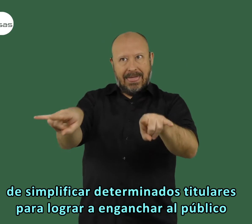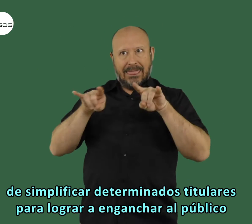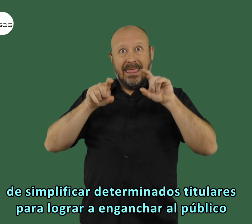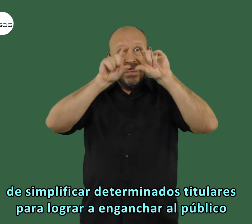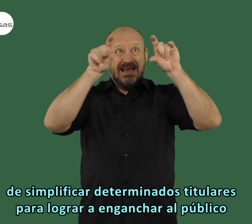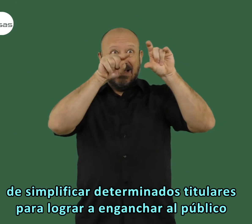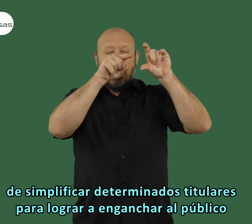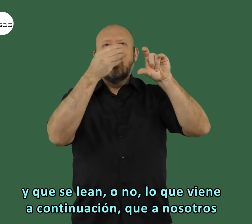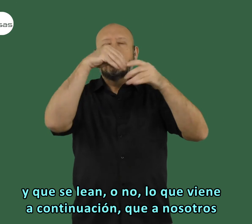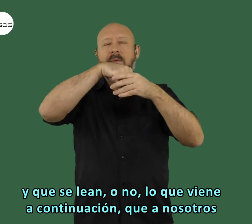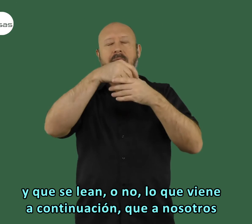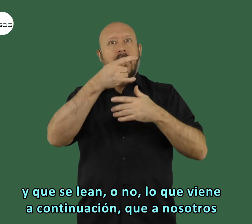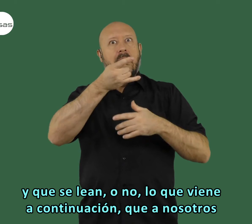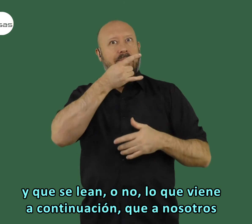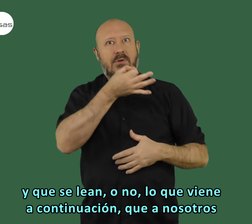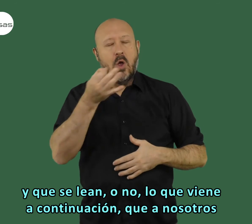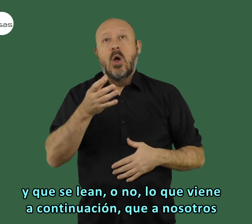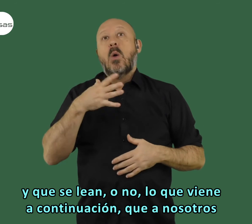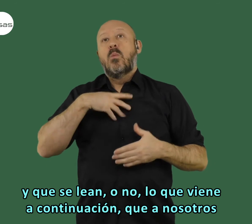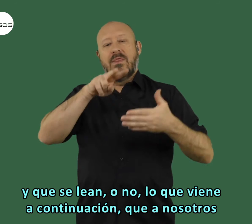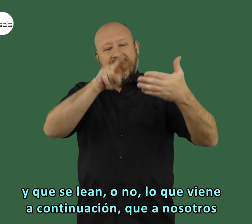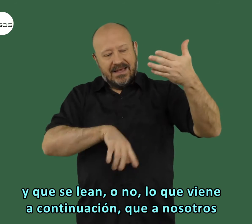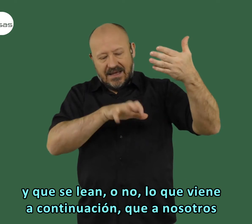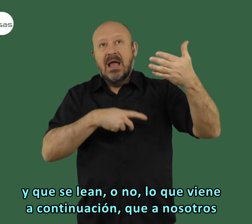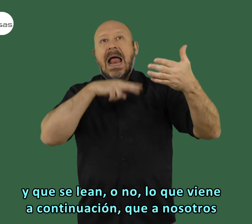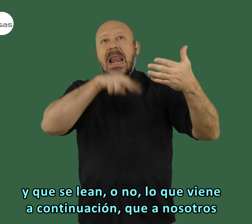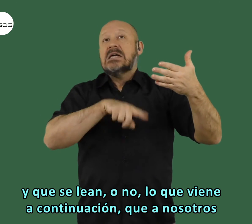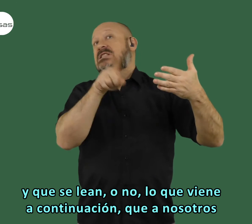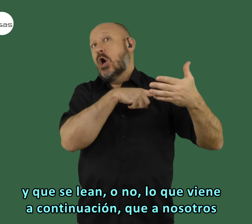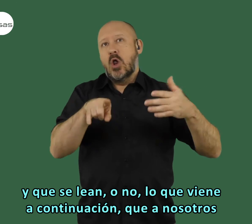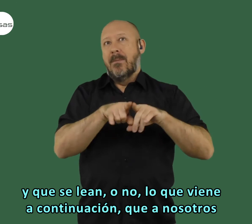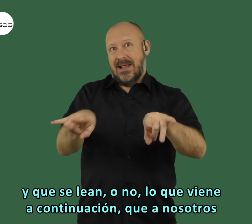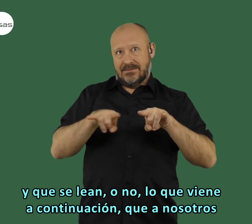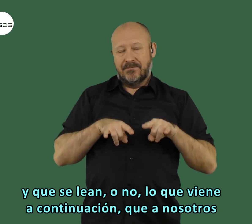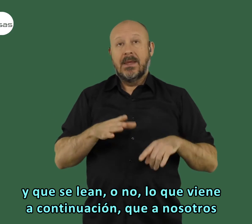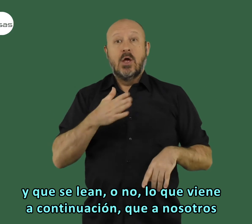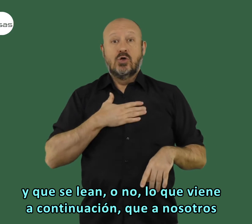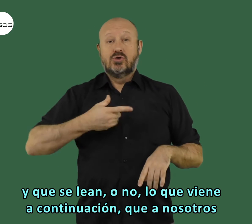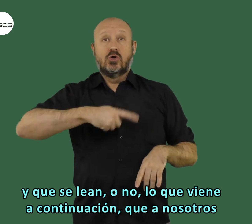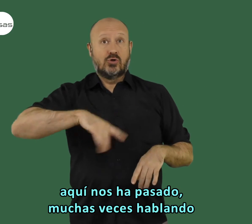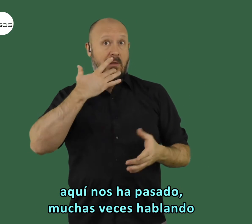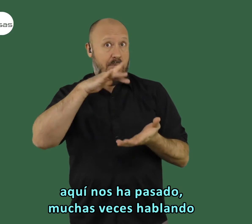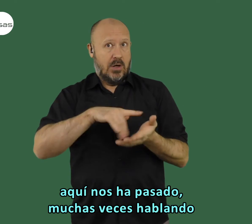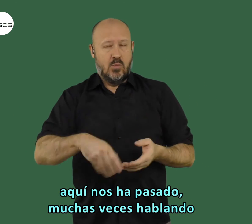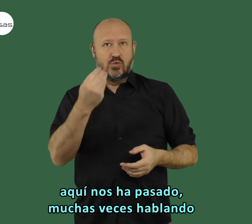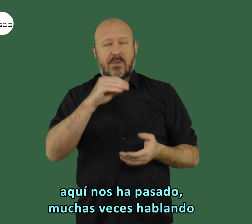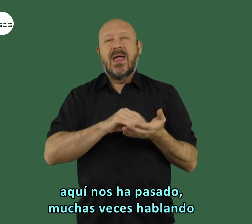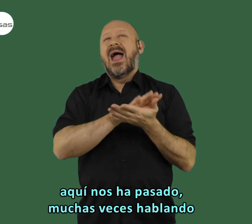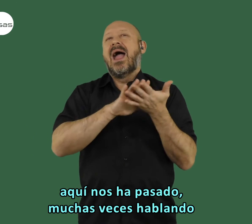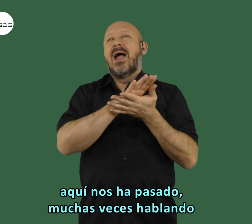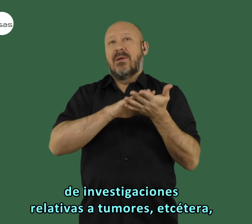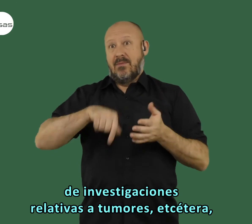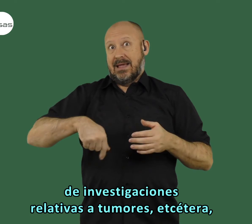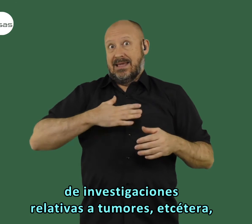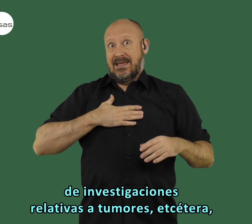lograr enganchar al público y que se lean o no. Lo que viene a continuación, que a nosotros aquí nos ha pasado muchas